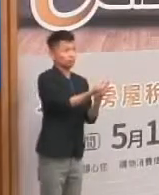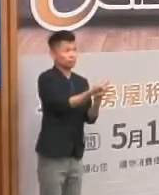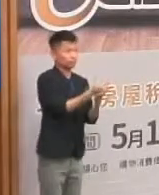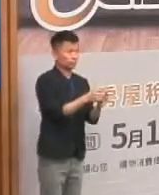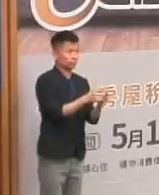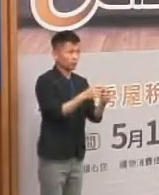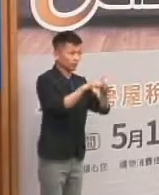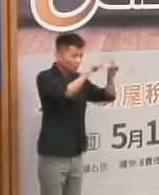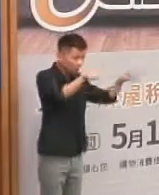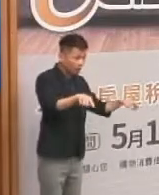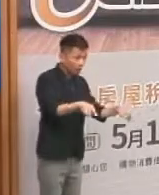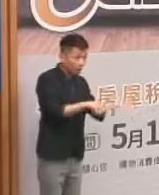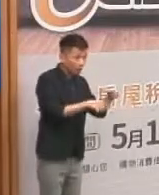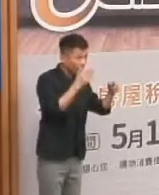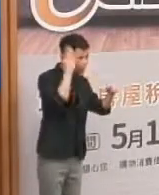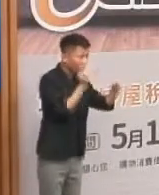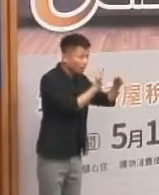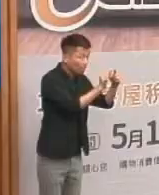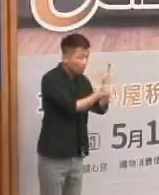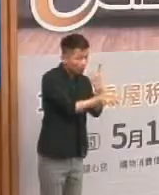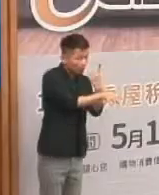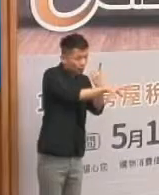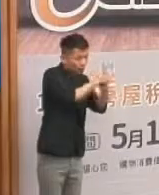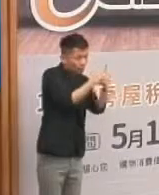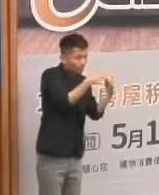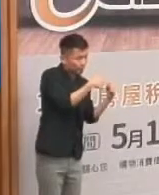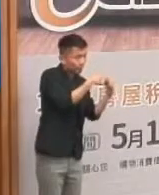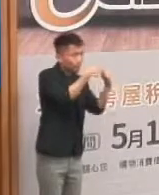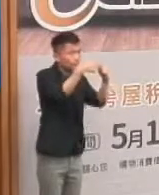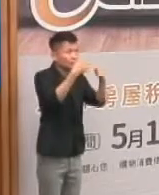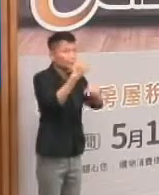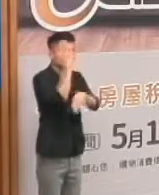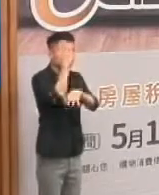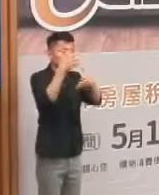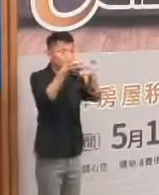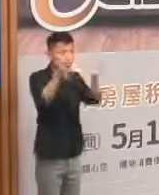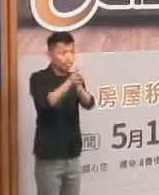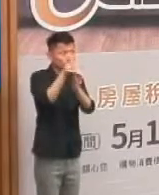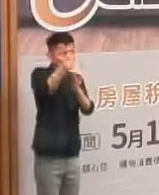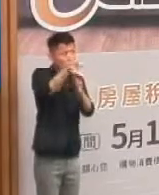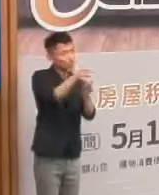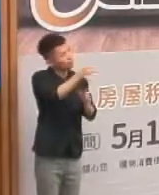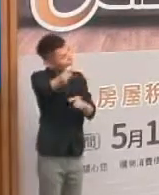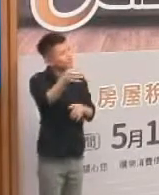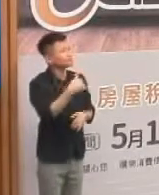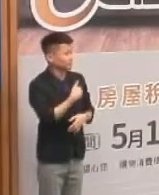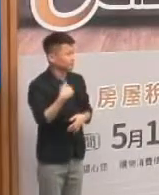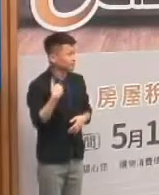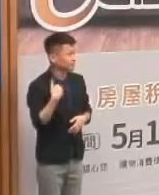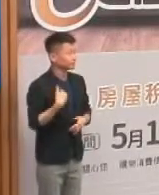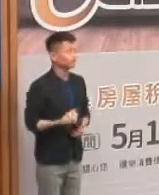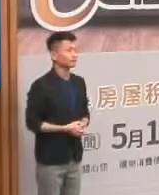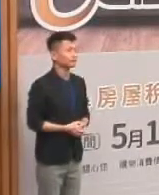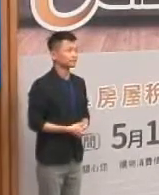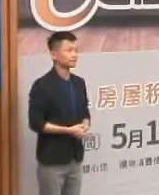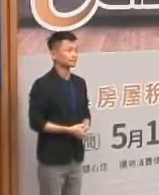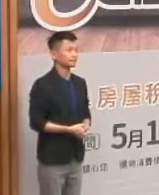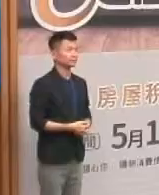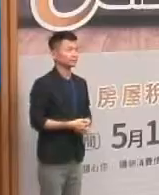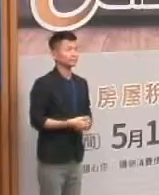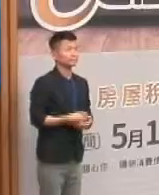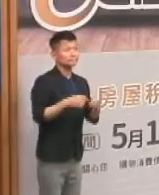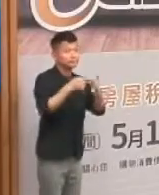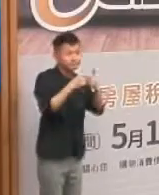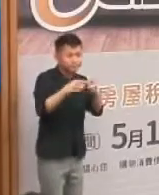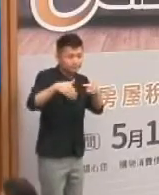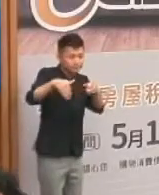那个 QR code， 其实是进到财政部的 PayTax 那边，其实也可以缴税。好，那信用卡其